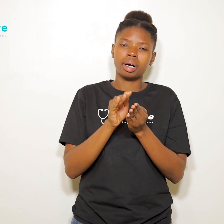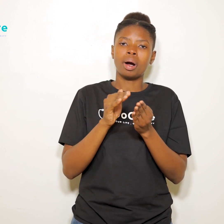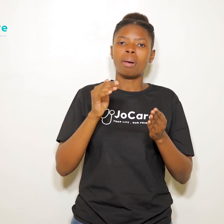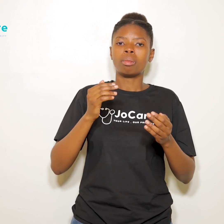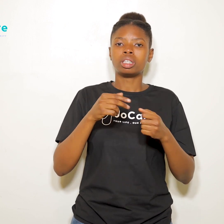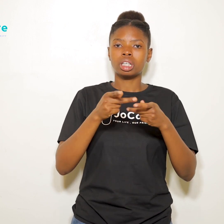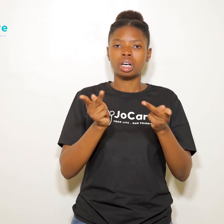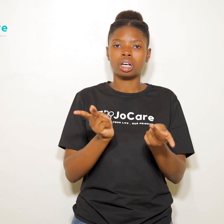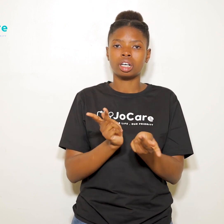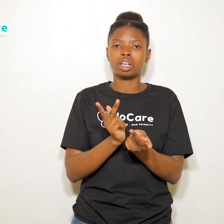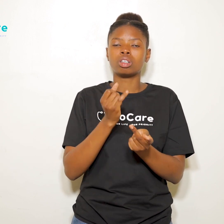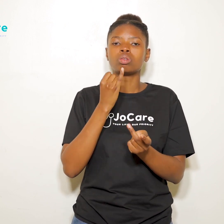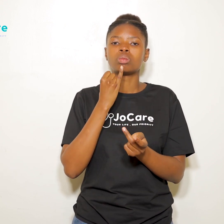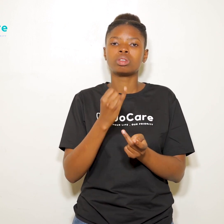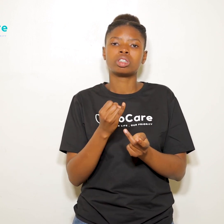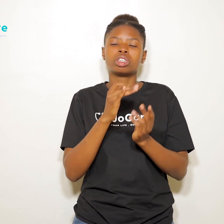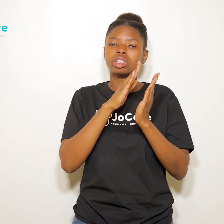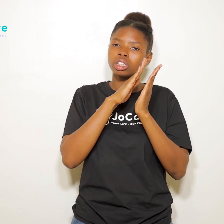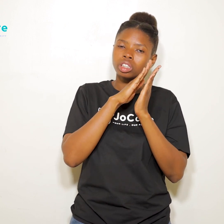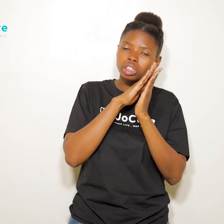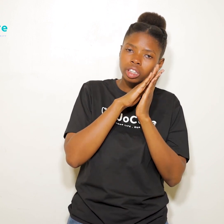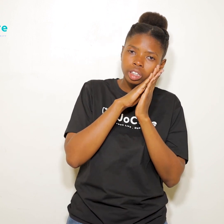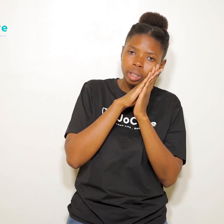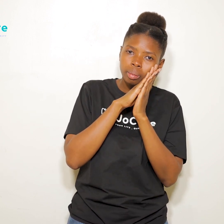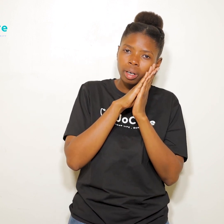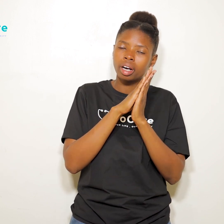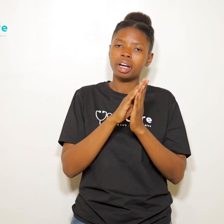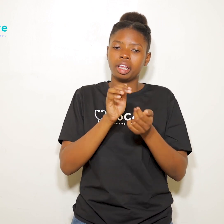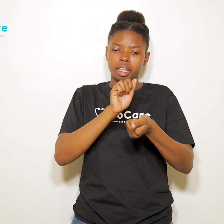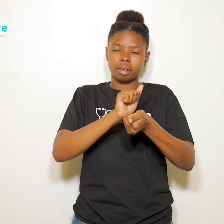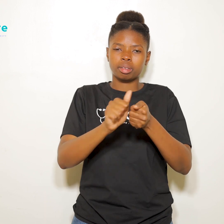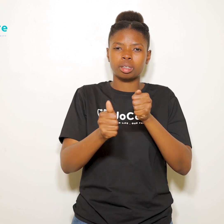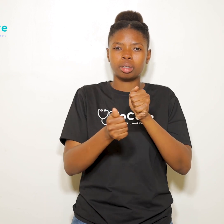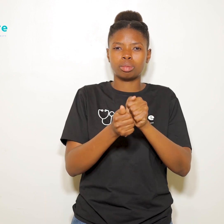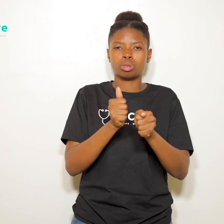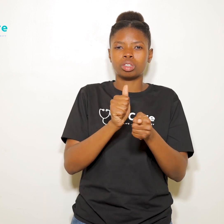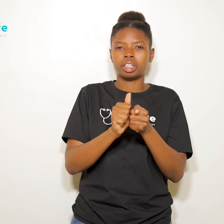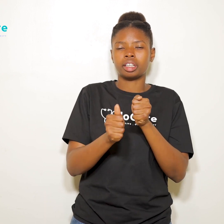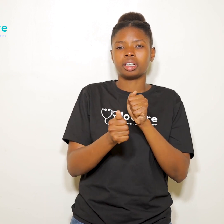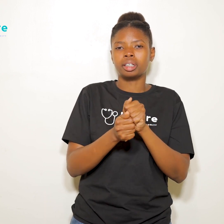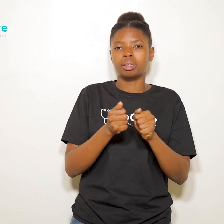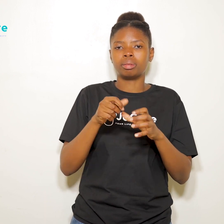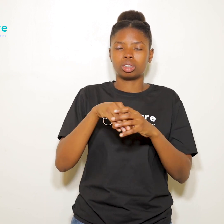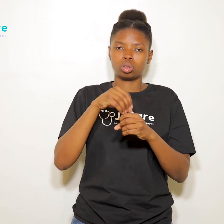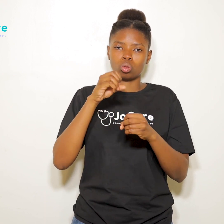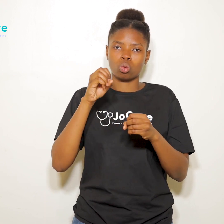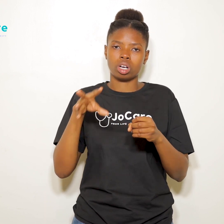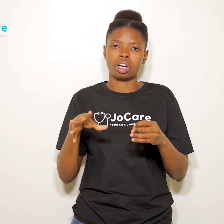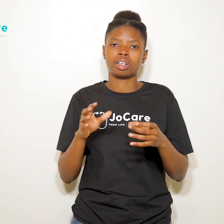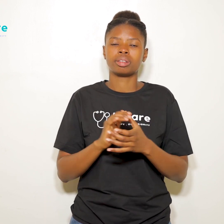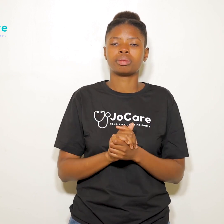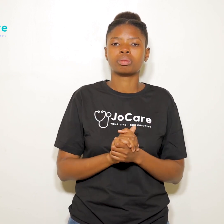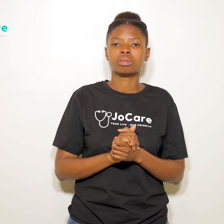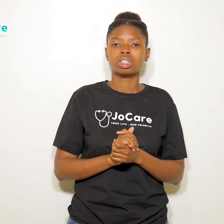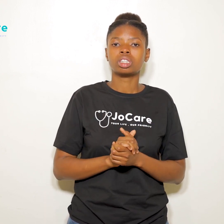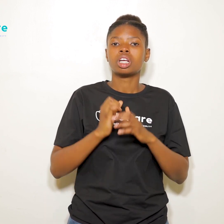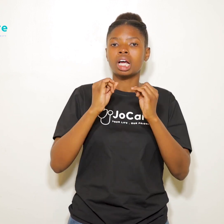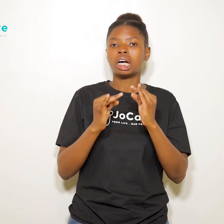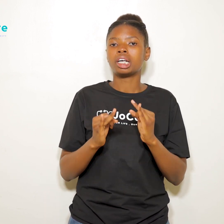ya nyababyeyi, ko iyo progesterone ni ituma icyo cyari cyacu cyangwa uko kwitegura kwa nyababyeyi kubaho. Iyo igabanutse rero